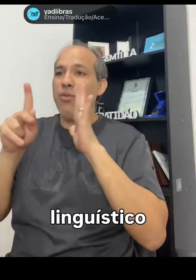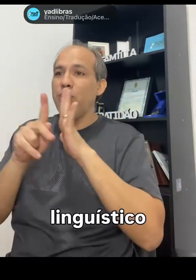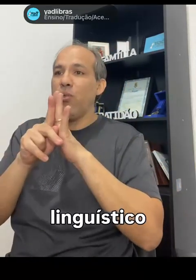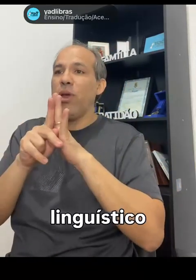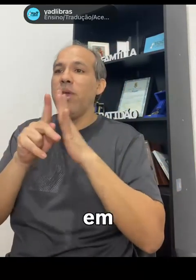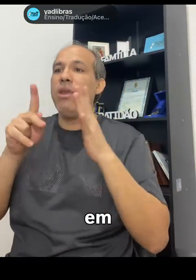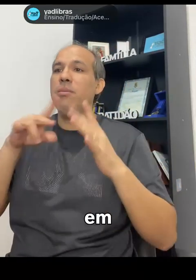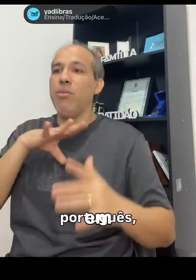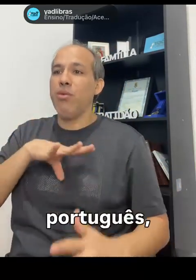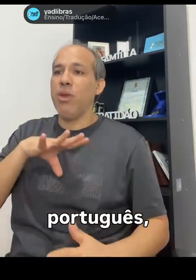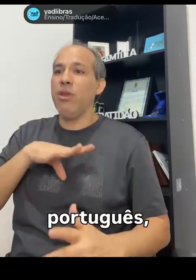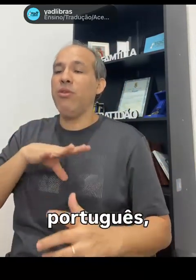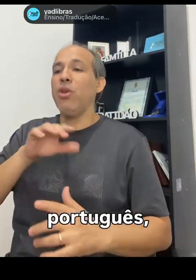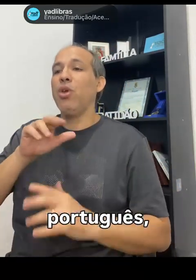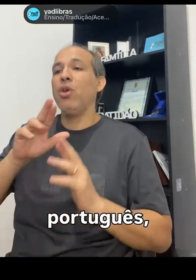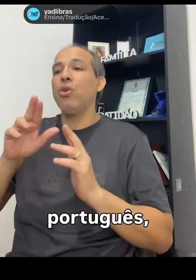linguístico em português